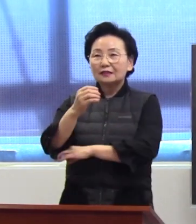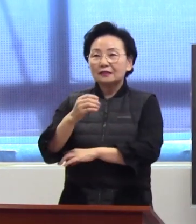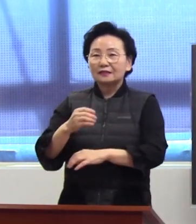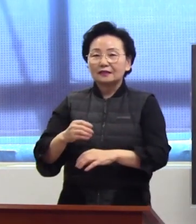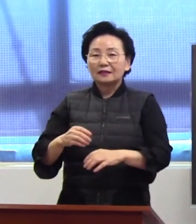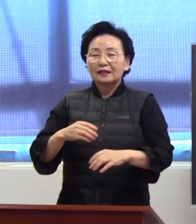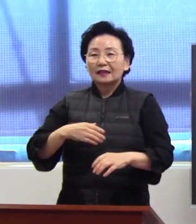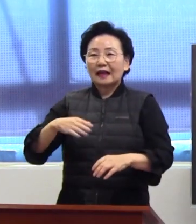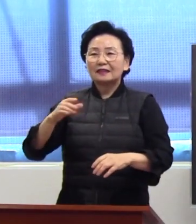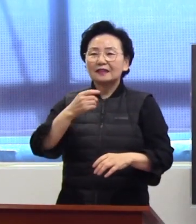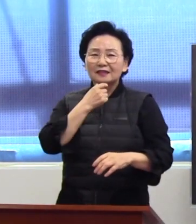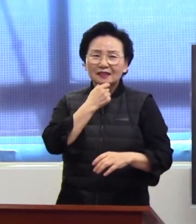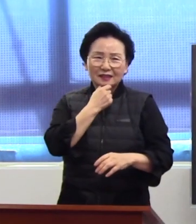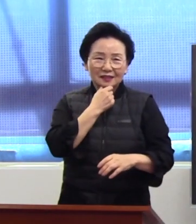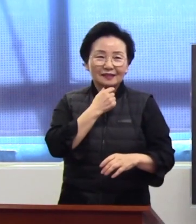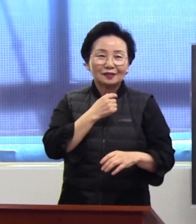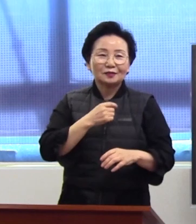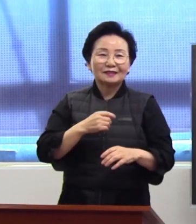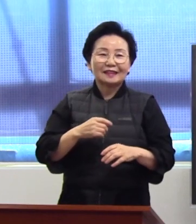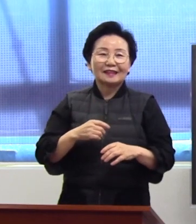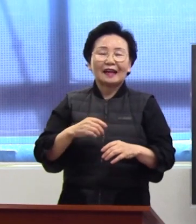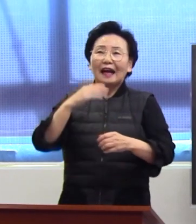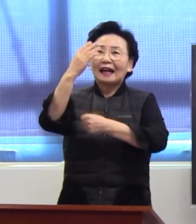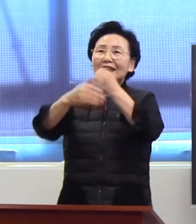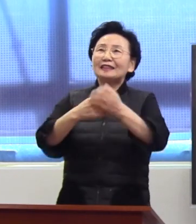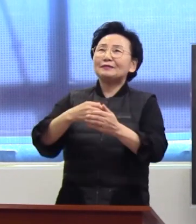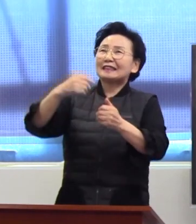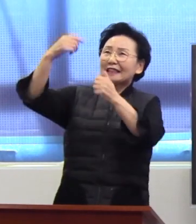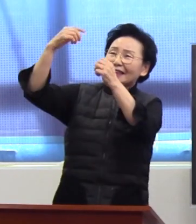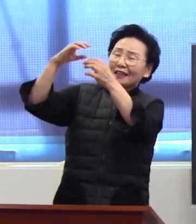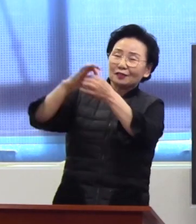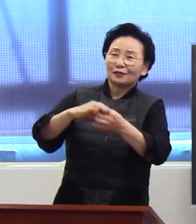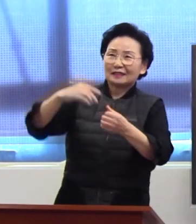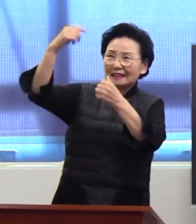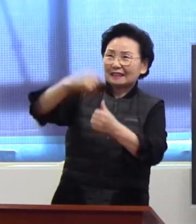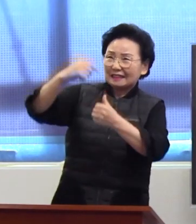원래는 가기가 싫은데도 그냥 하나님이 계속 그냥